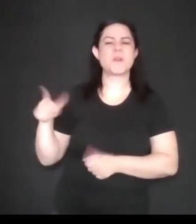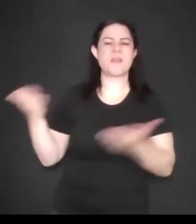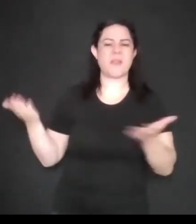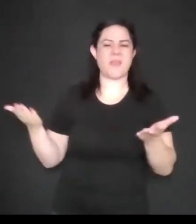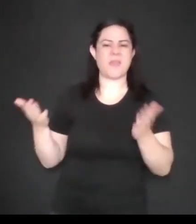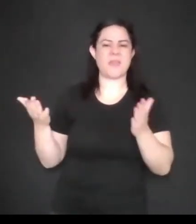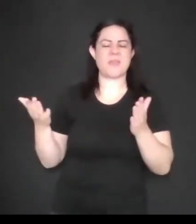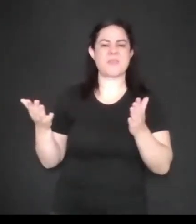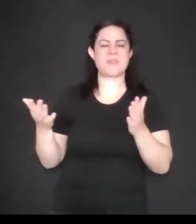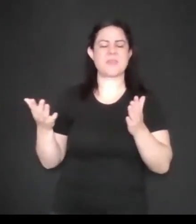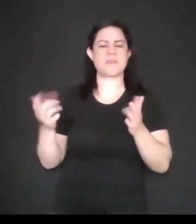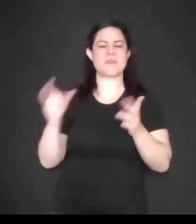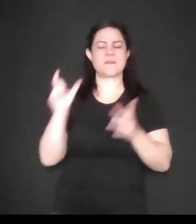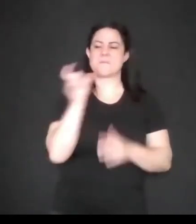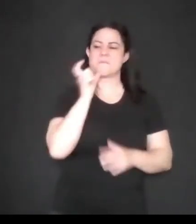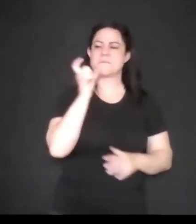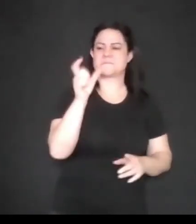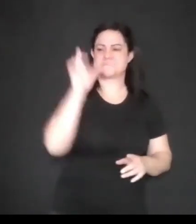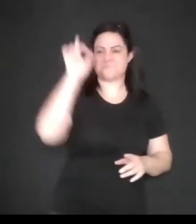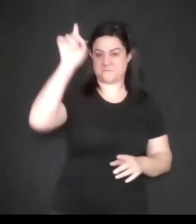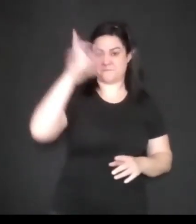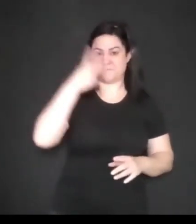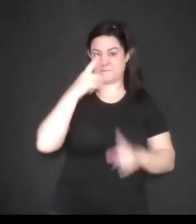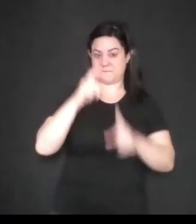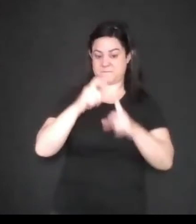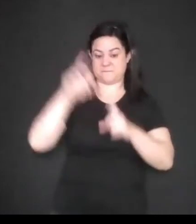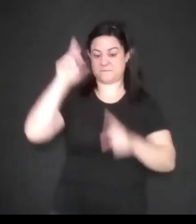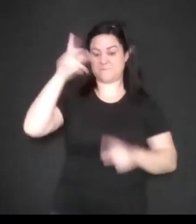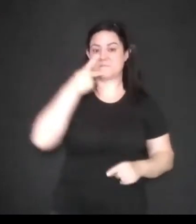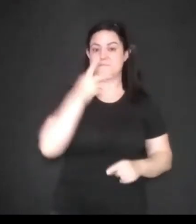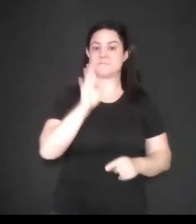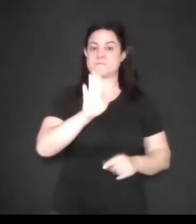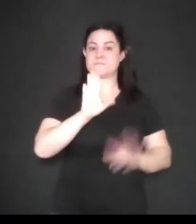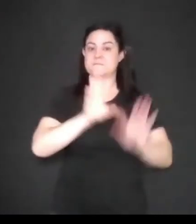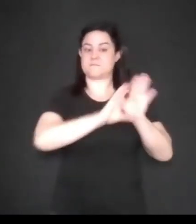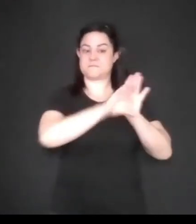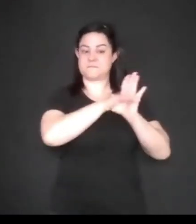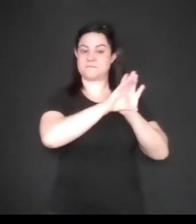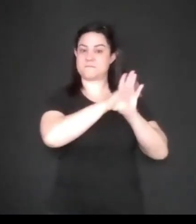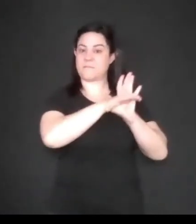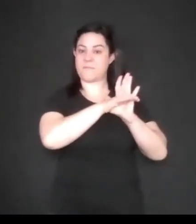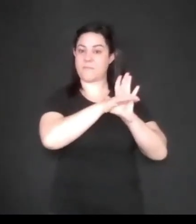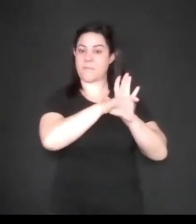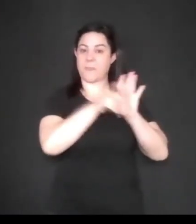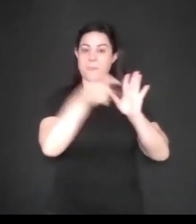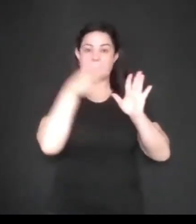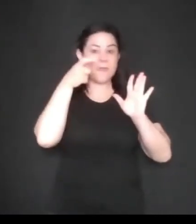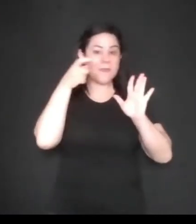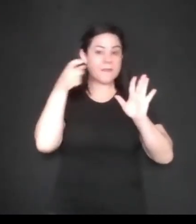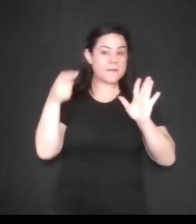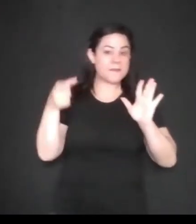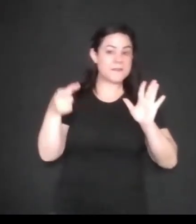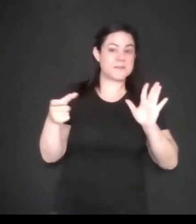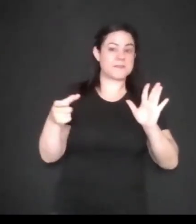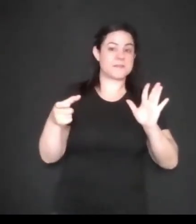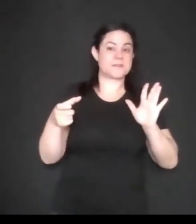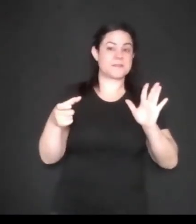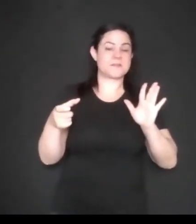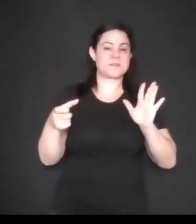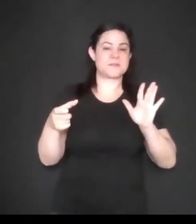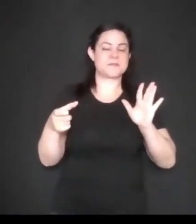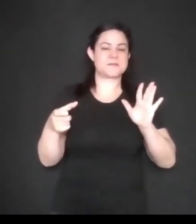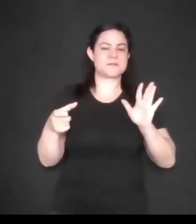de Deus? Preste atenção nesse conceito, preste atenção. Na